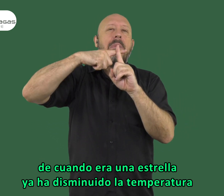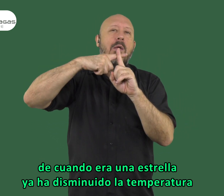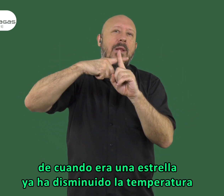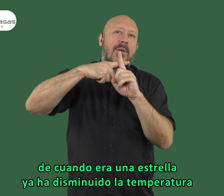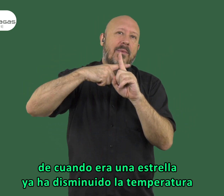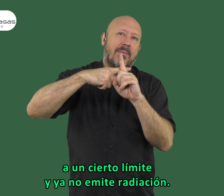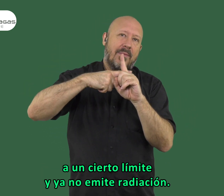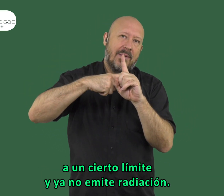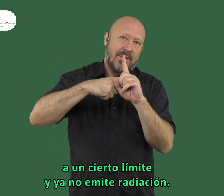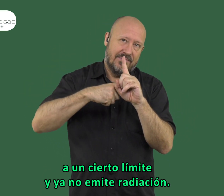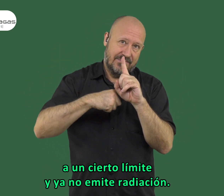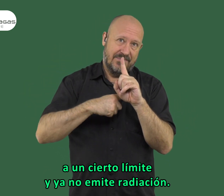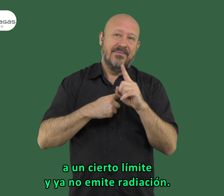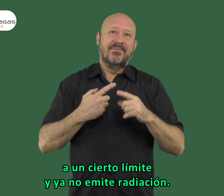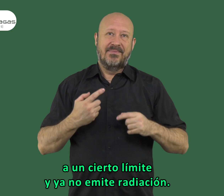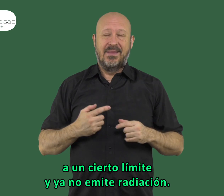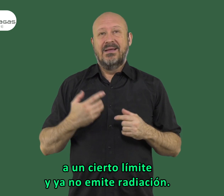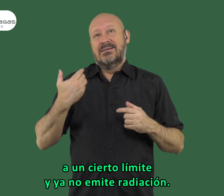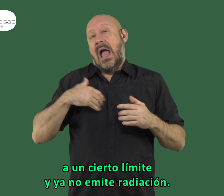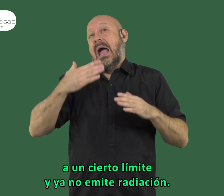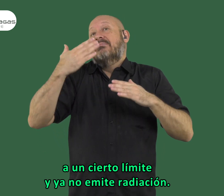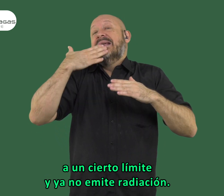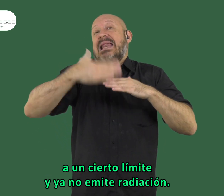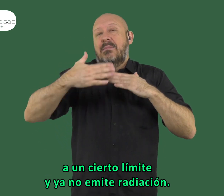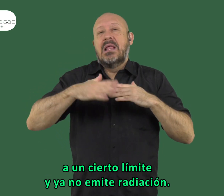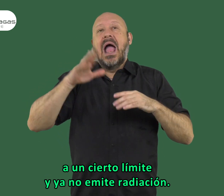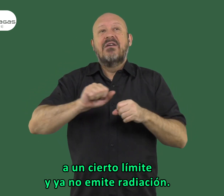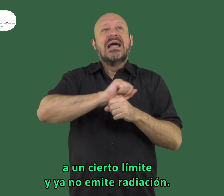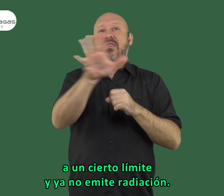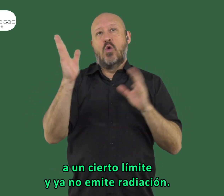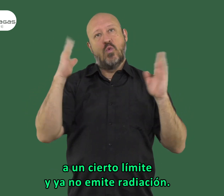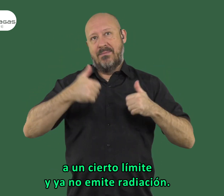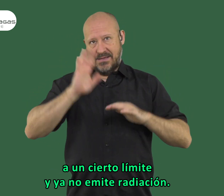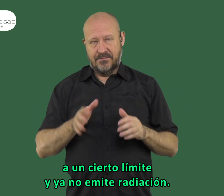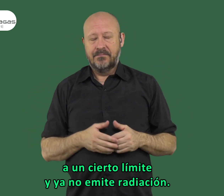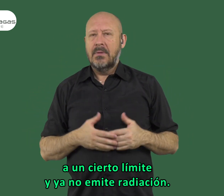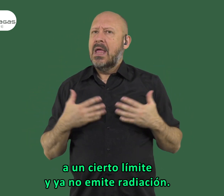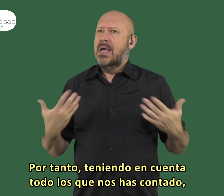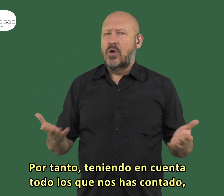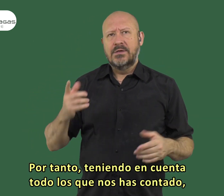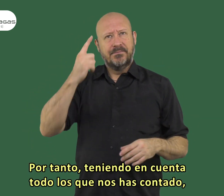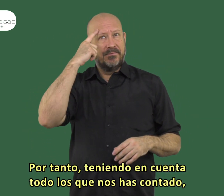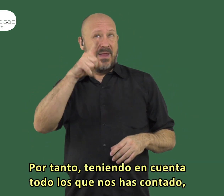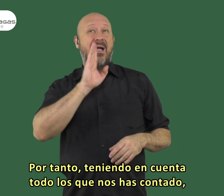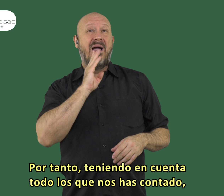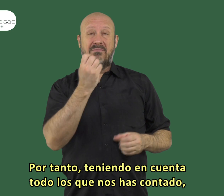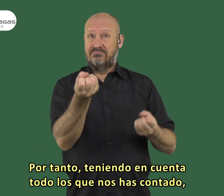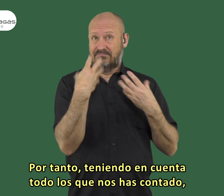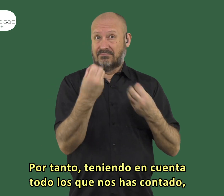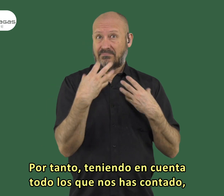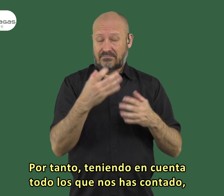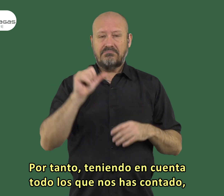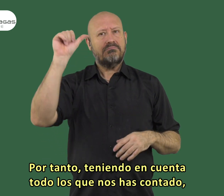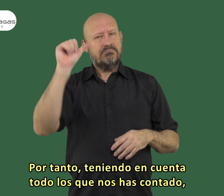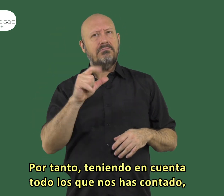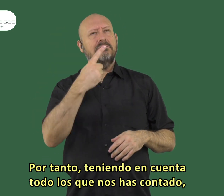disminuido la temperatura a un cierto límite y ya no emite radiación. Por tanto, teniendo en cuenta todo lo